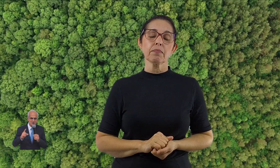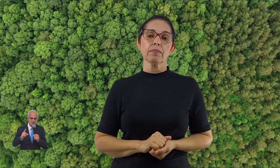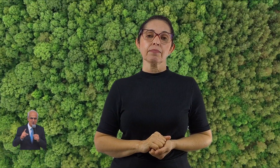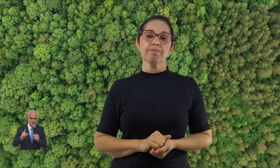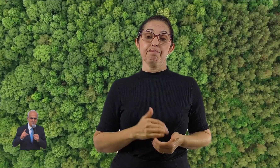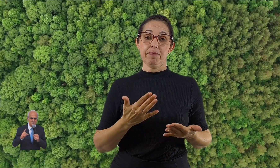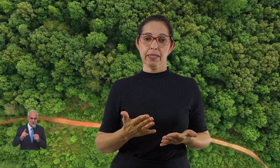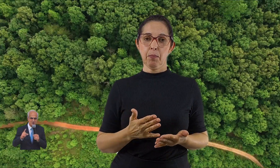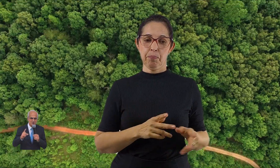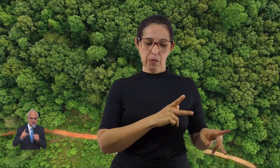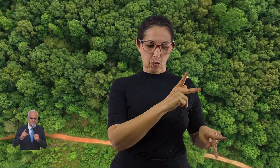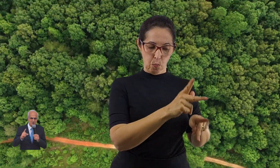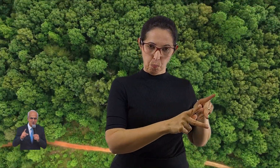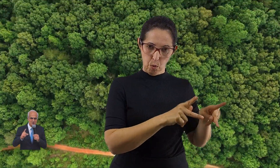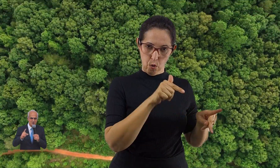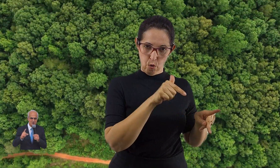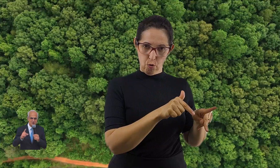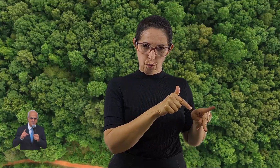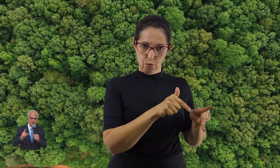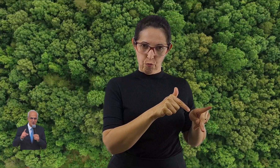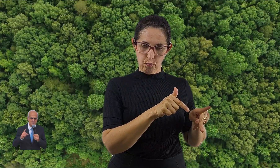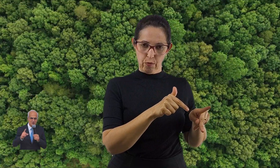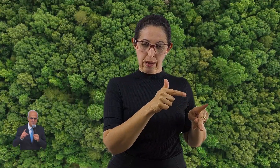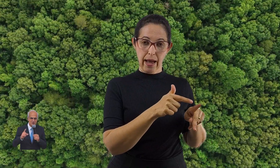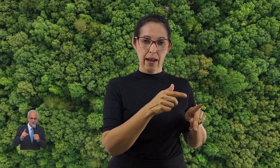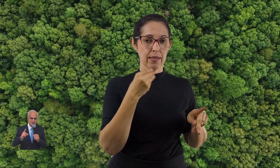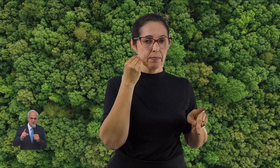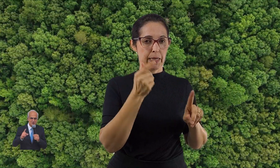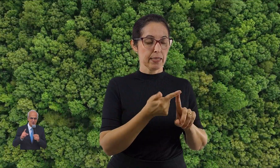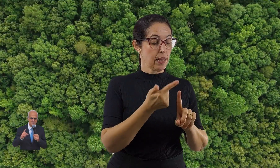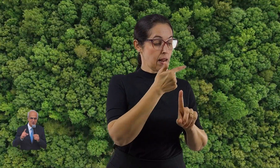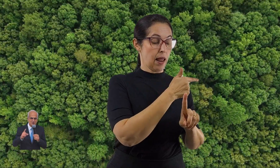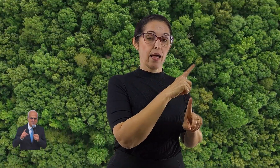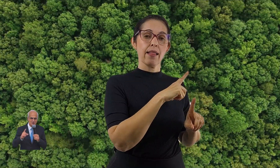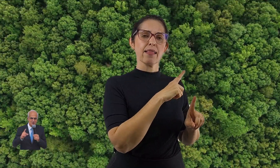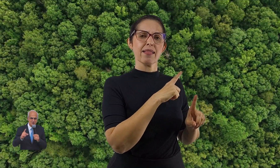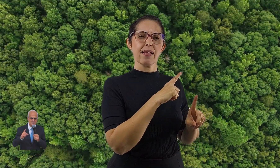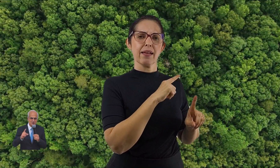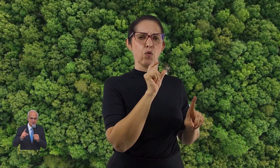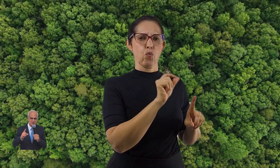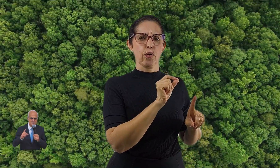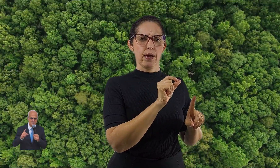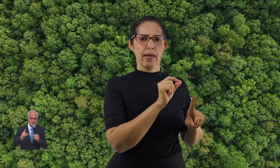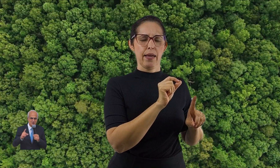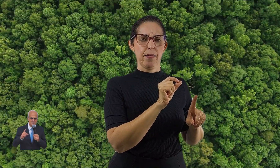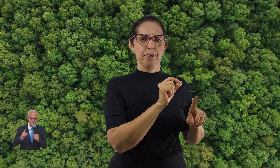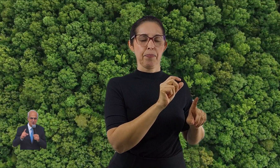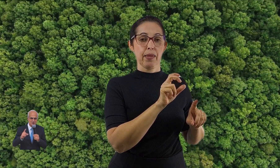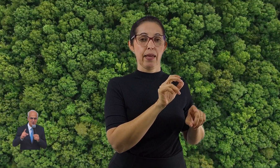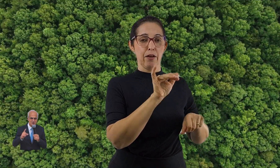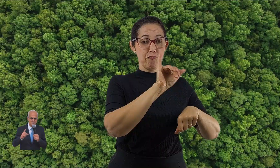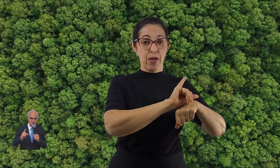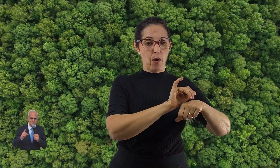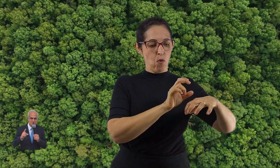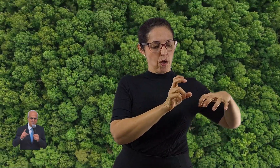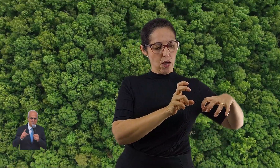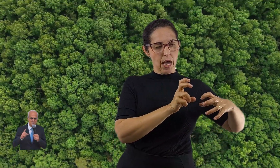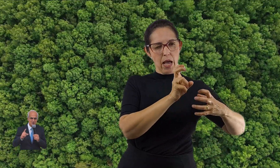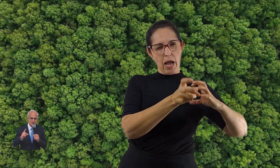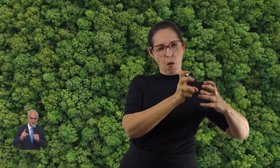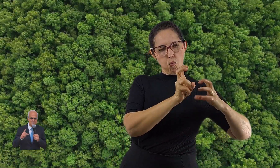Experiência de Israel. Os carros ferrados. Quando o Senhor tirou o povo de Israel do Egito,